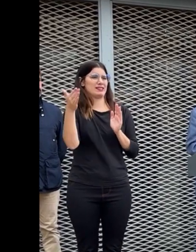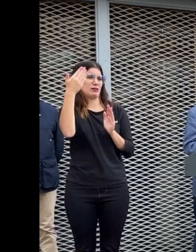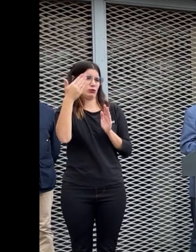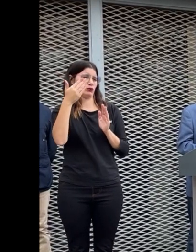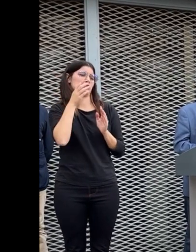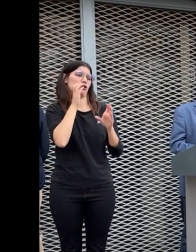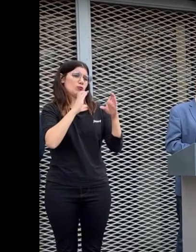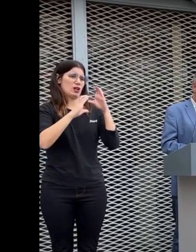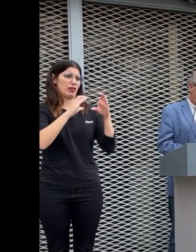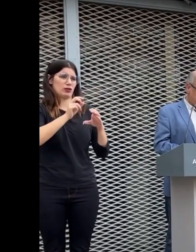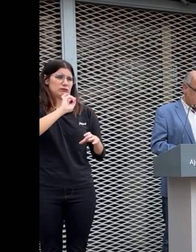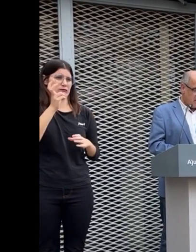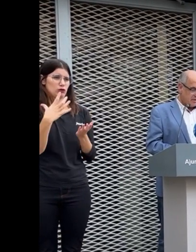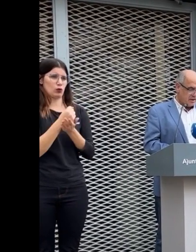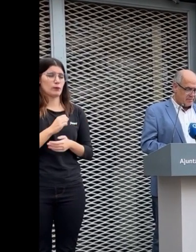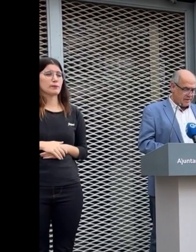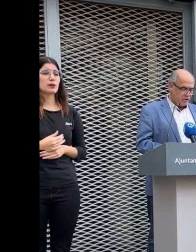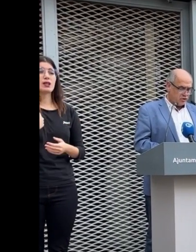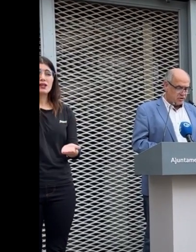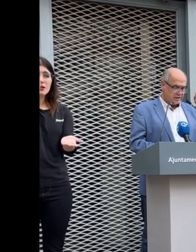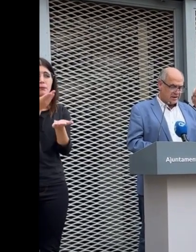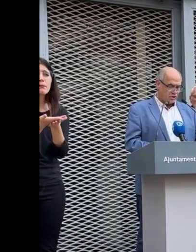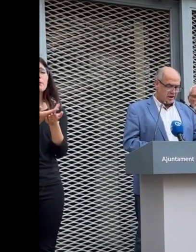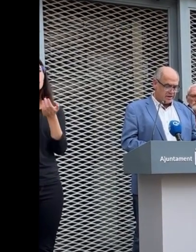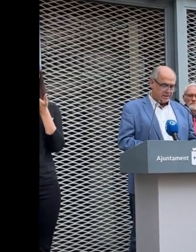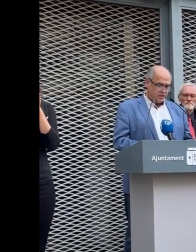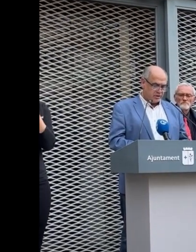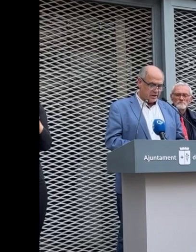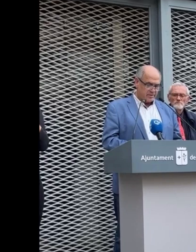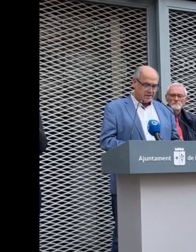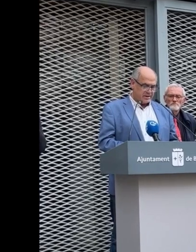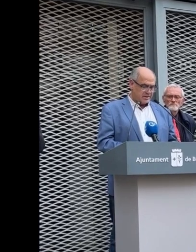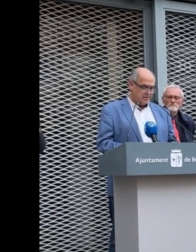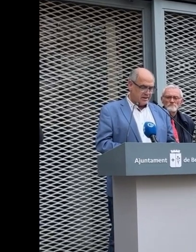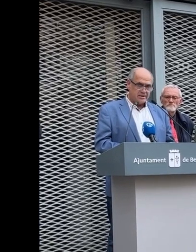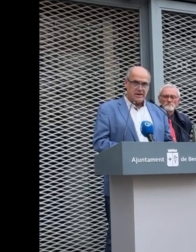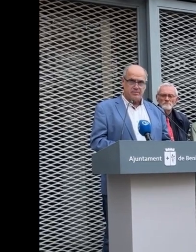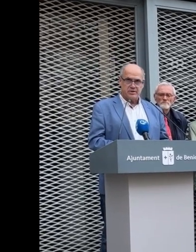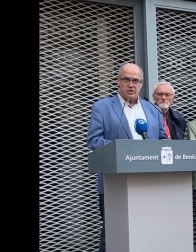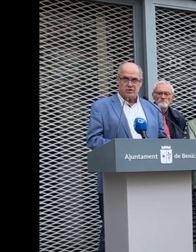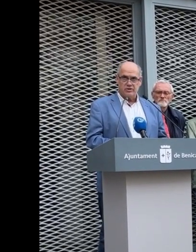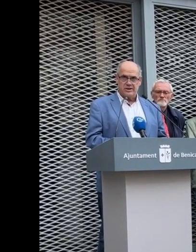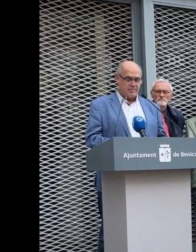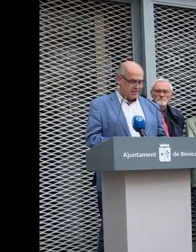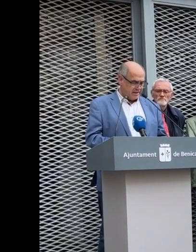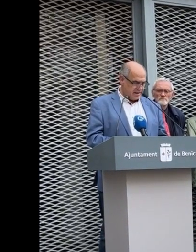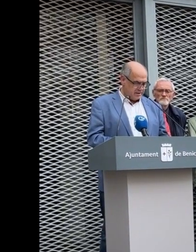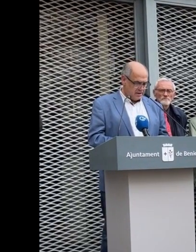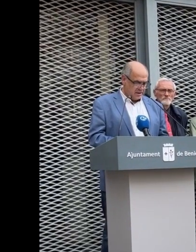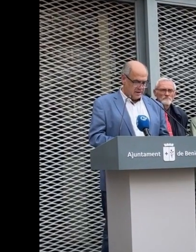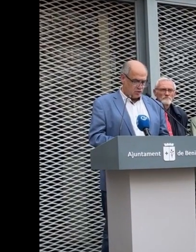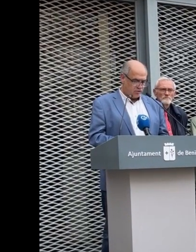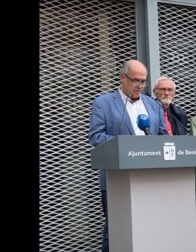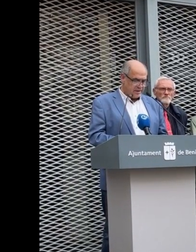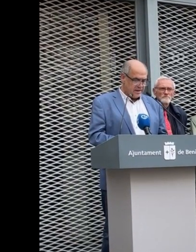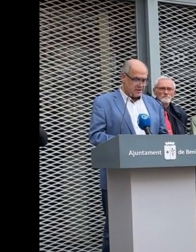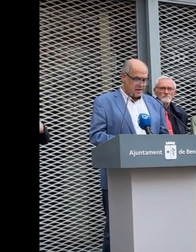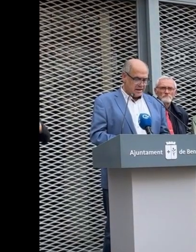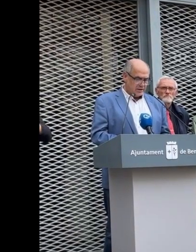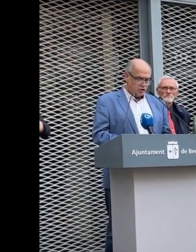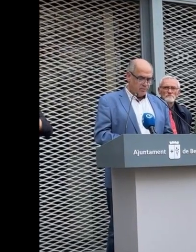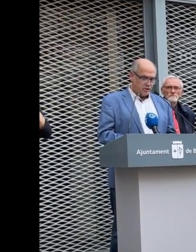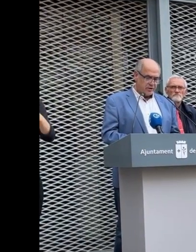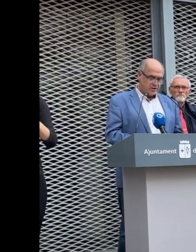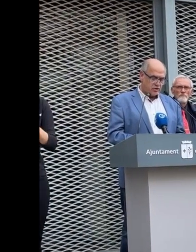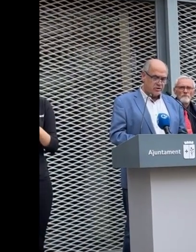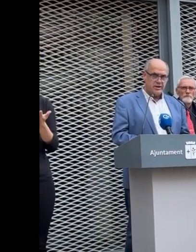comunicación. Pedimos la participación de las organizaciones representativas de las personas con discapacidad y de sus familias